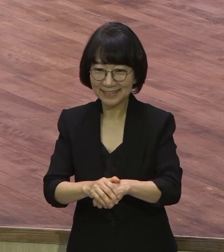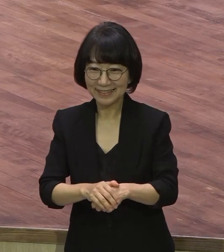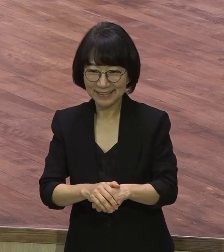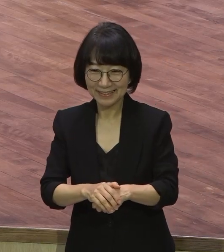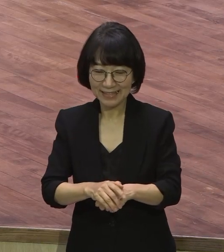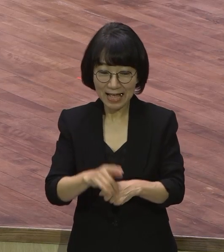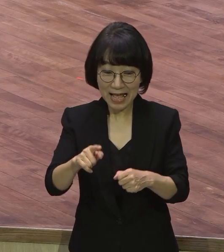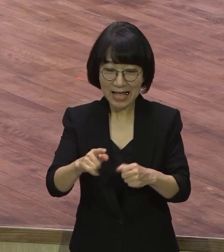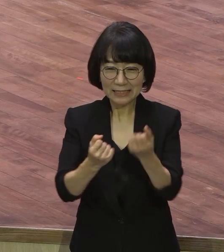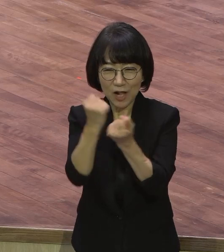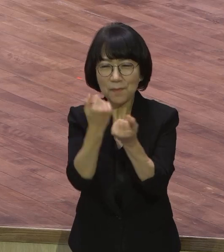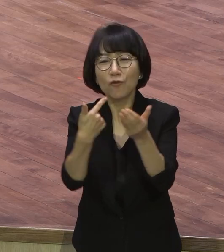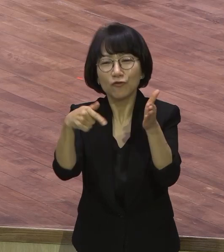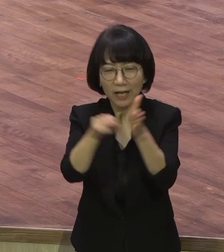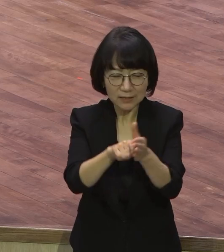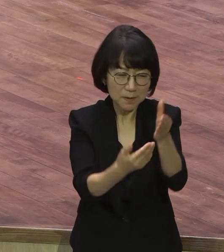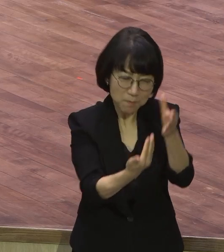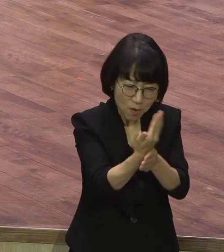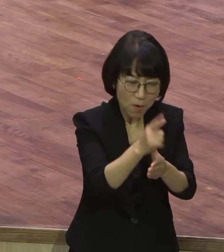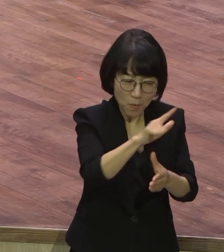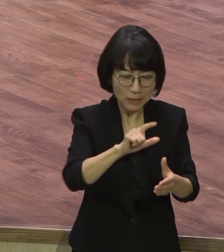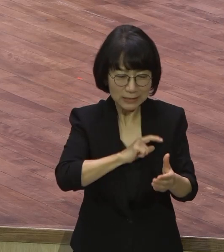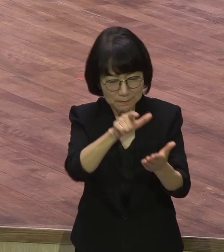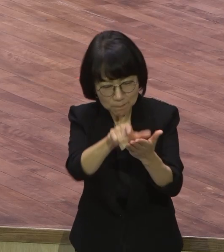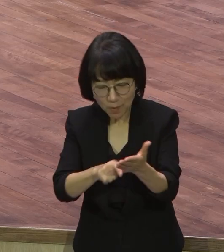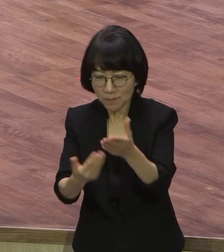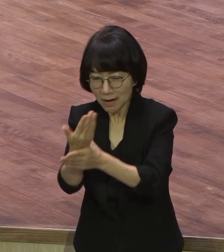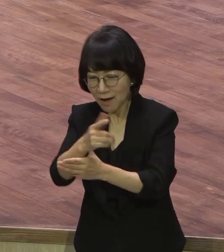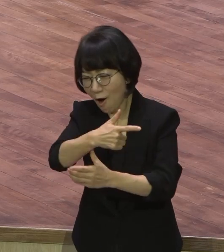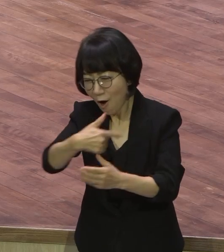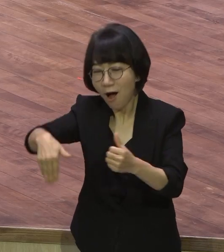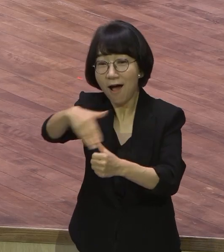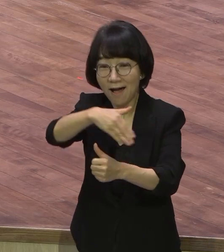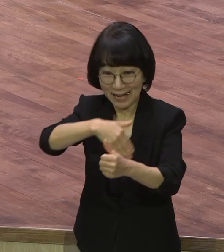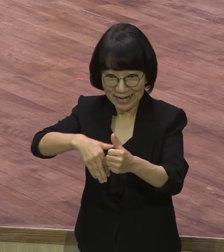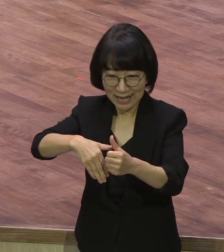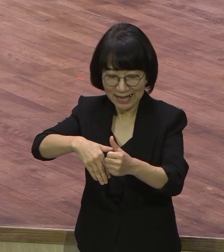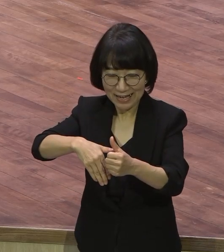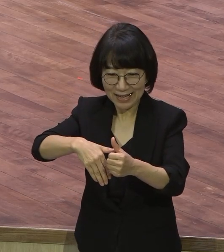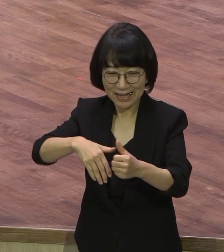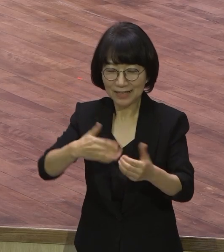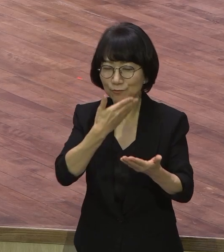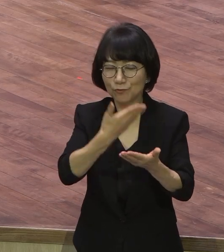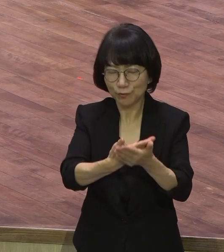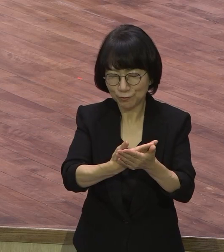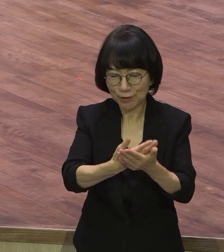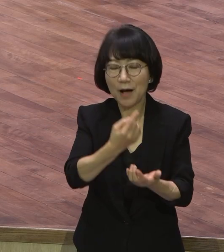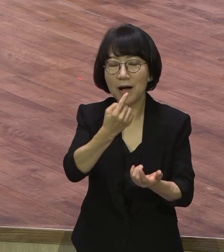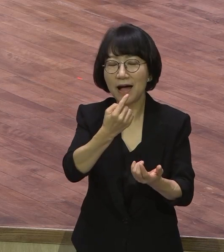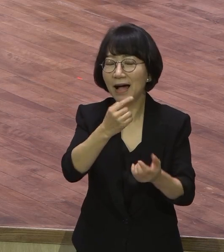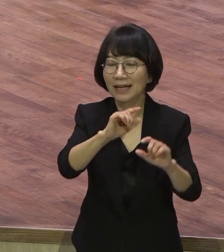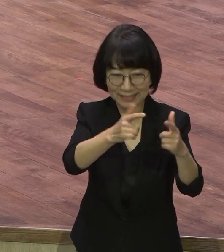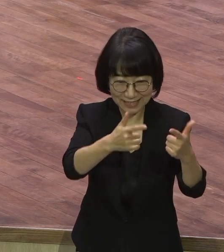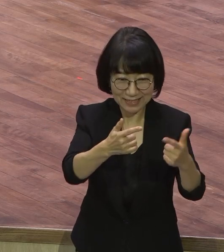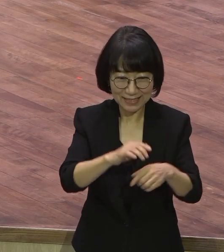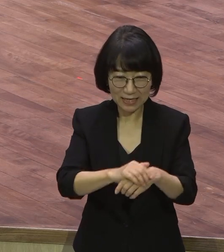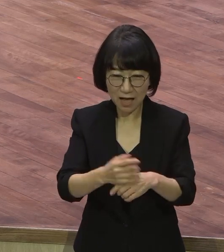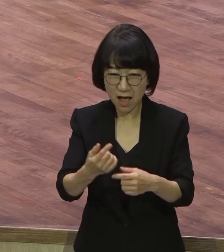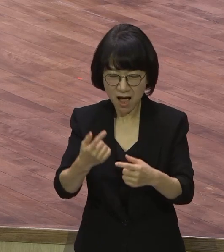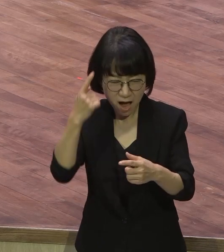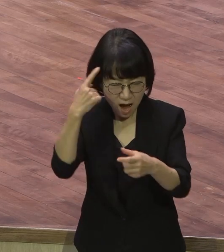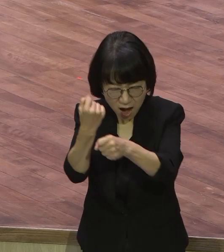사건들 이런 도구들 이름들 나오고 다 전부 다 엑스트라들 이예요. 엑스트라 가지고 연구조사 할 거